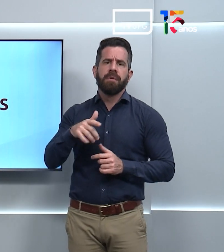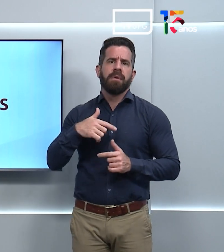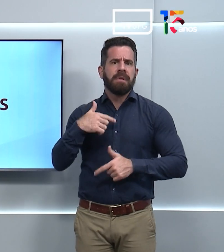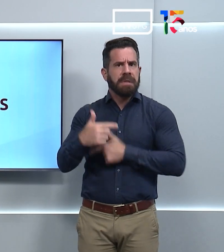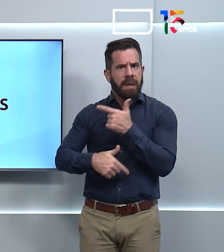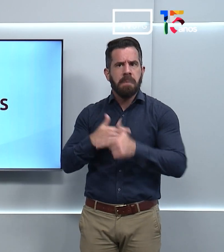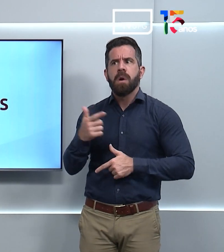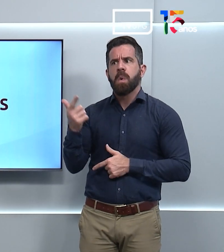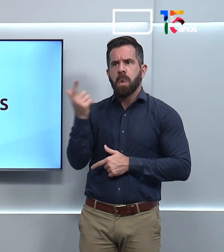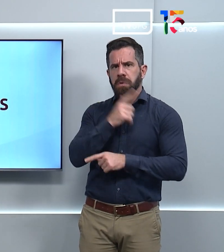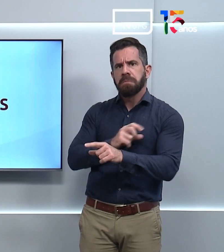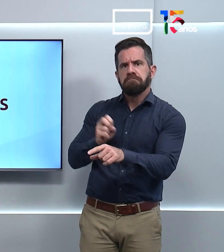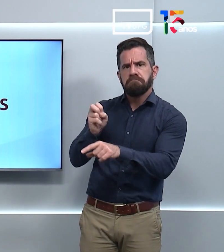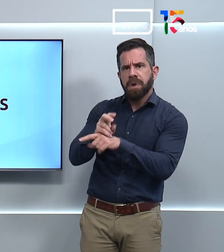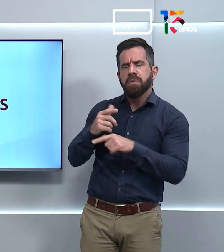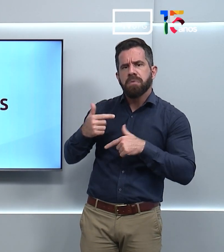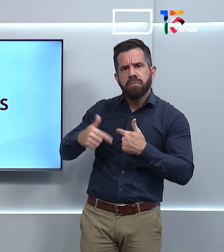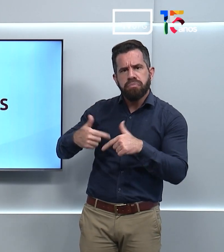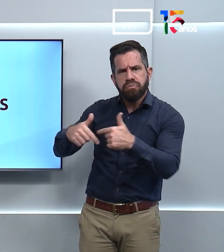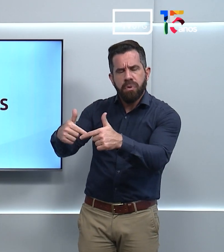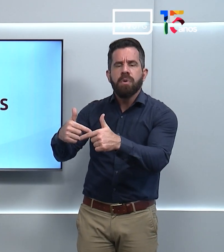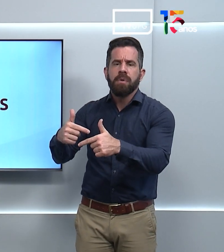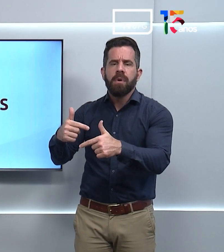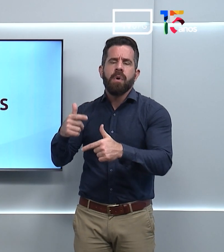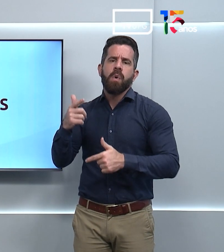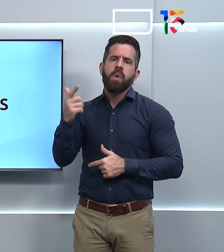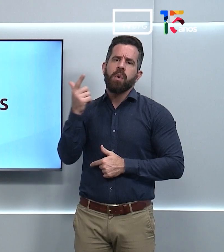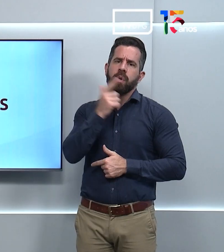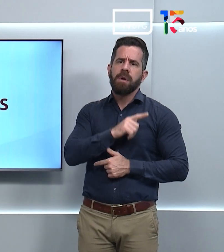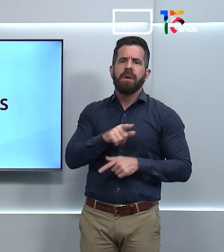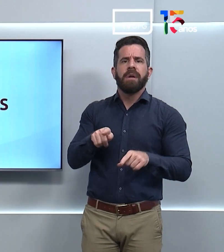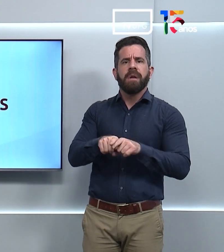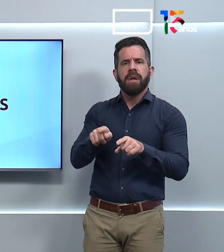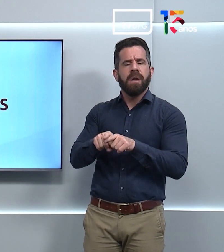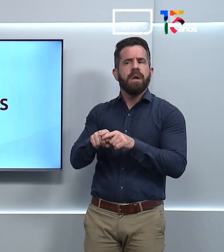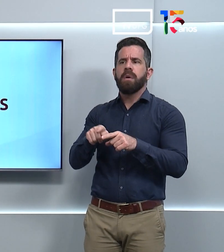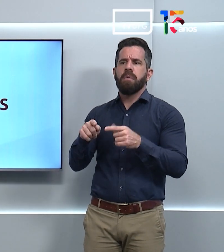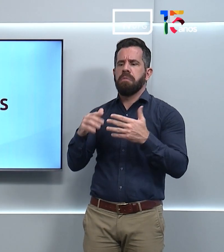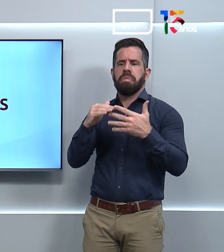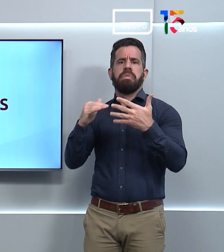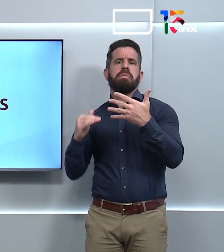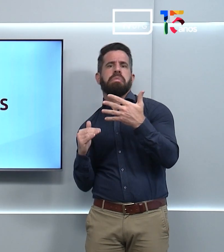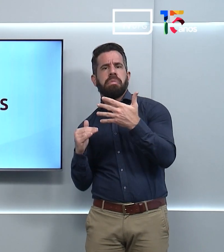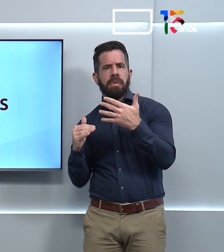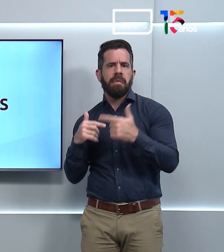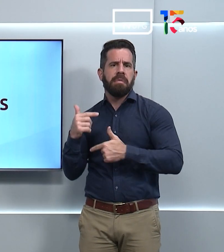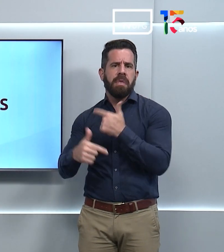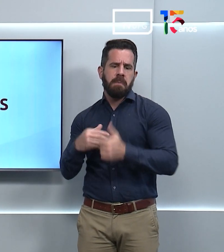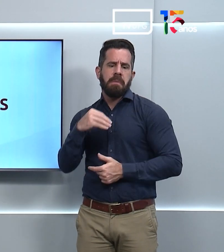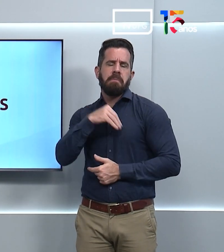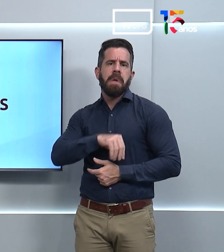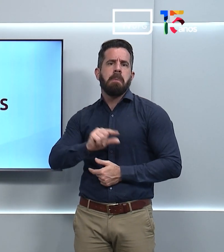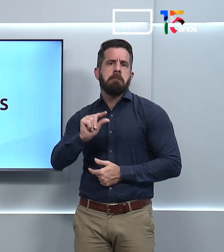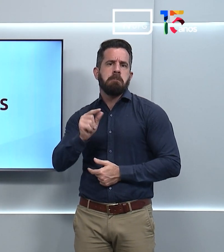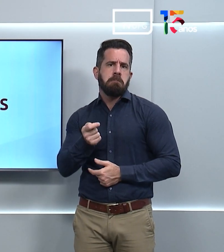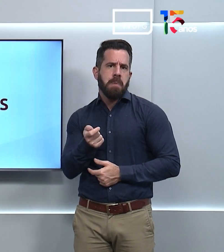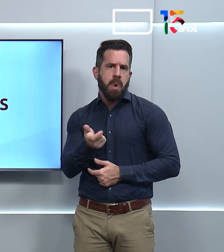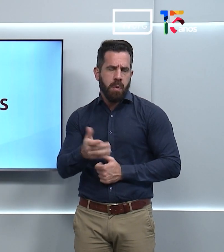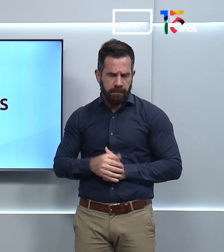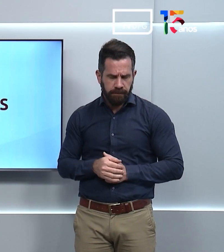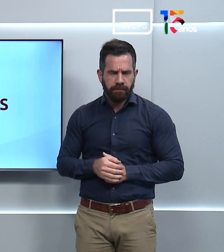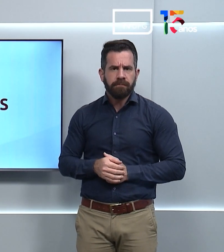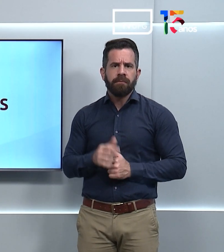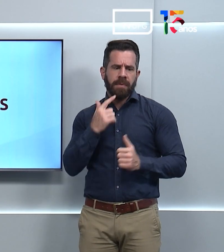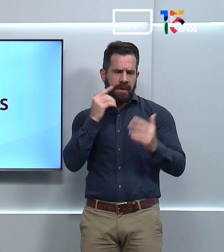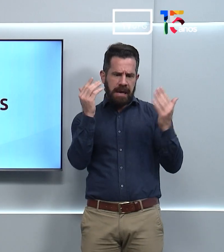conseguem se inserir no mercado de trabalho, eles acabam ocupando posições de entrada com salários reduzidos. Bom, e para analisar